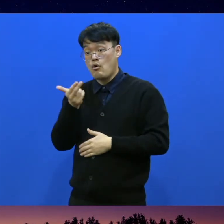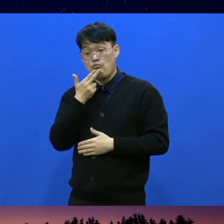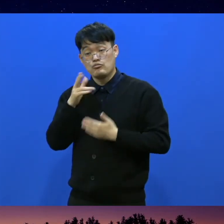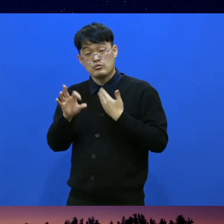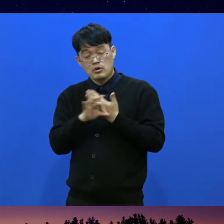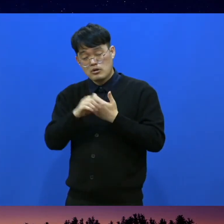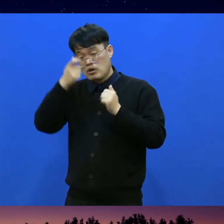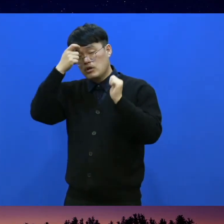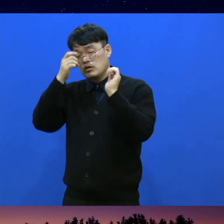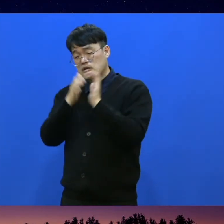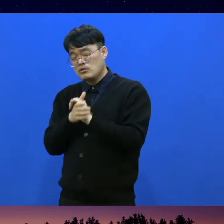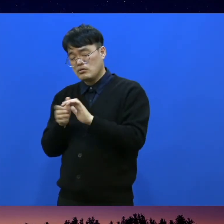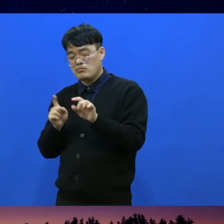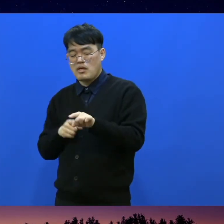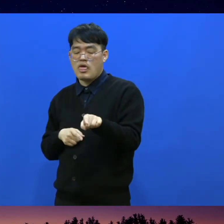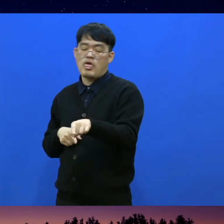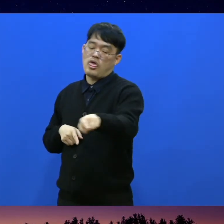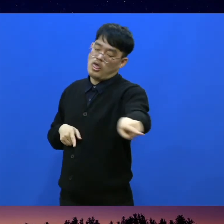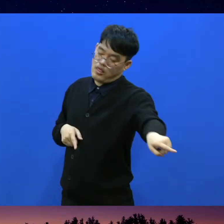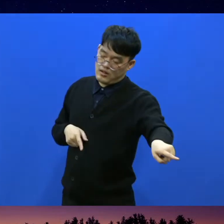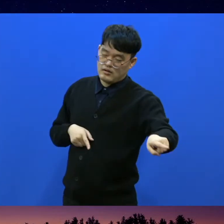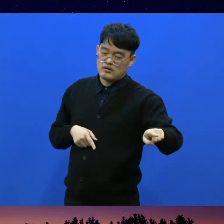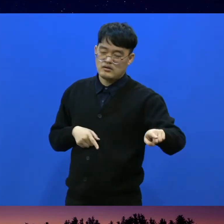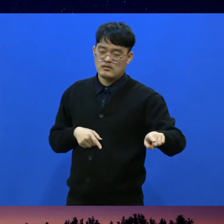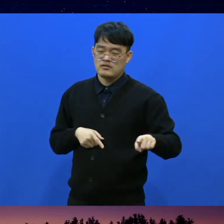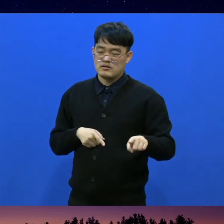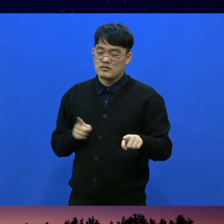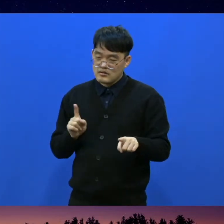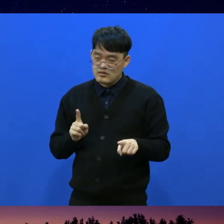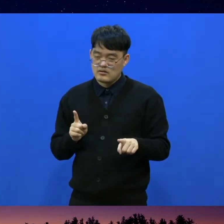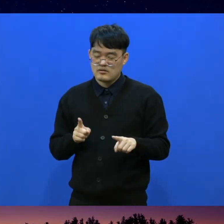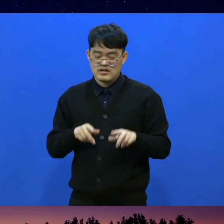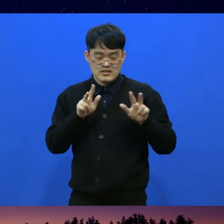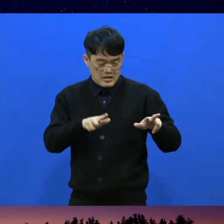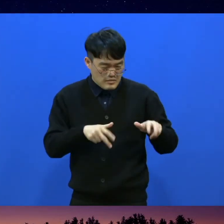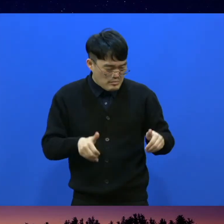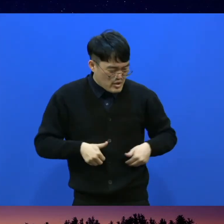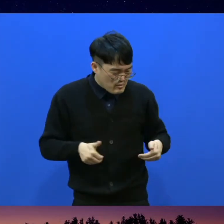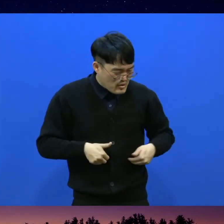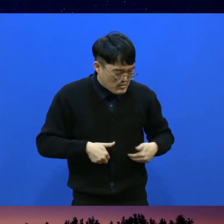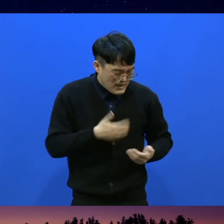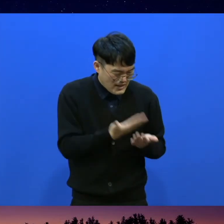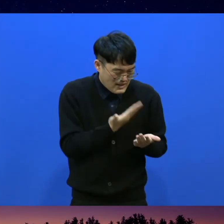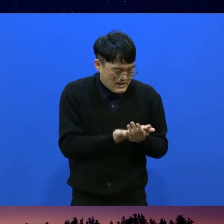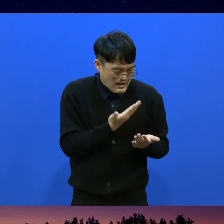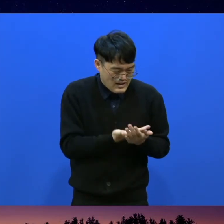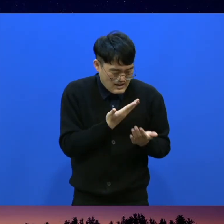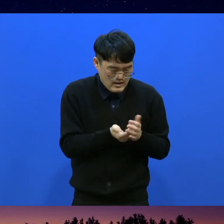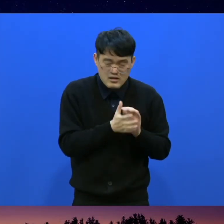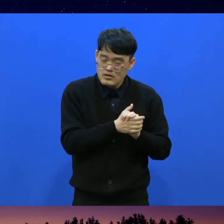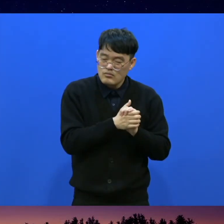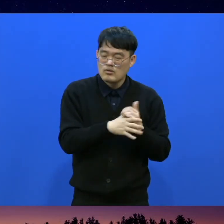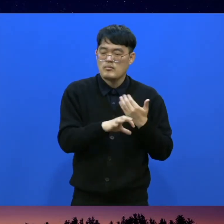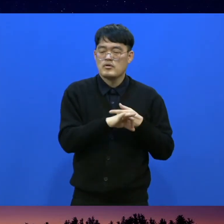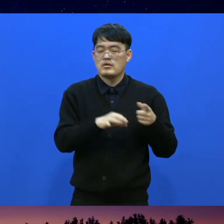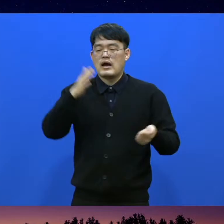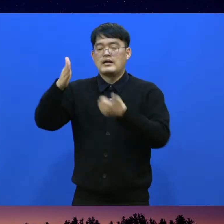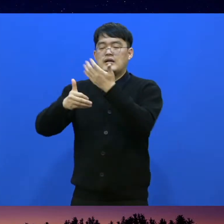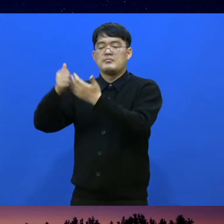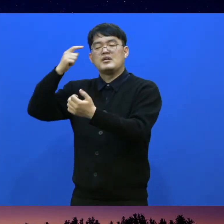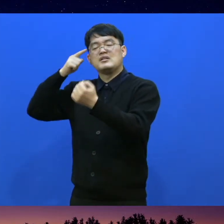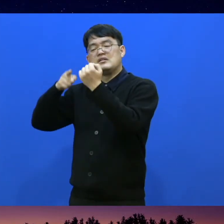거예요. 현실적인 필요에 급급하다 보면 기도는 뭘 위해서 기도하는지 하나님의 뜻과 상관없이 그냥 기도하는 거예요.